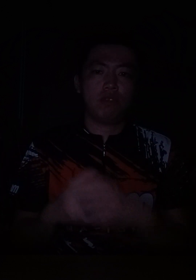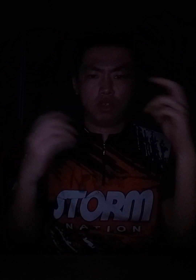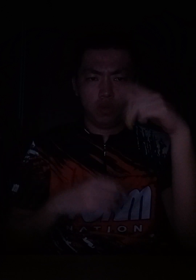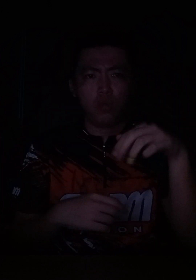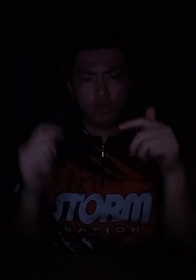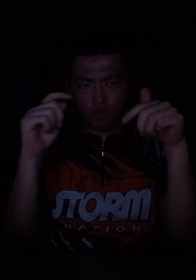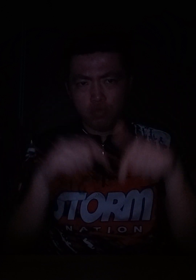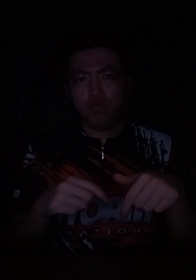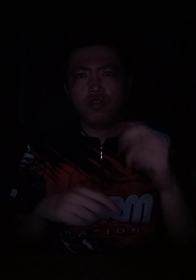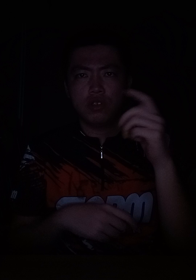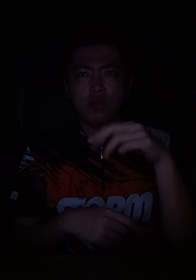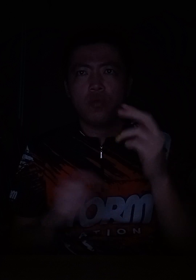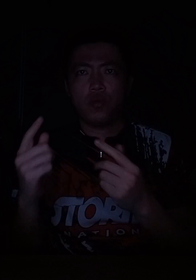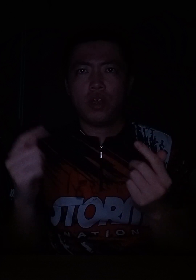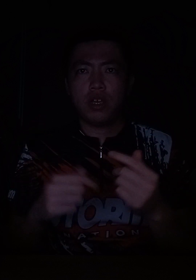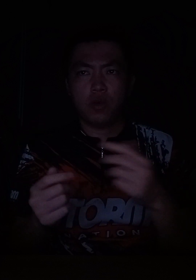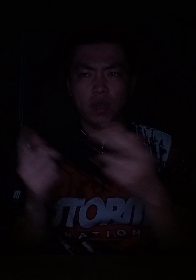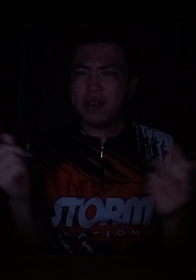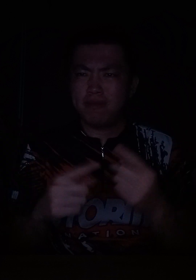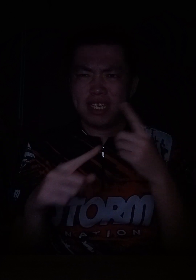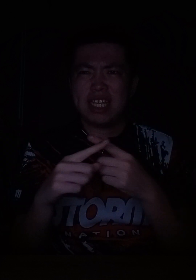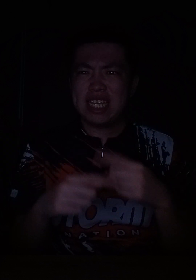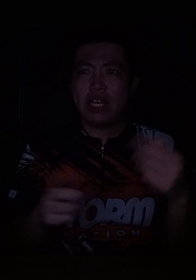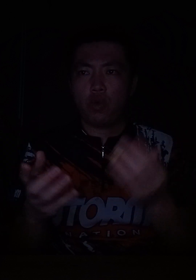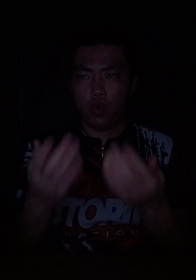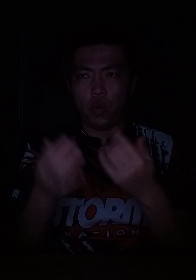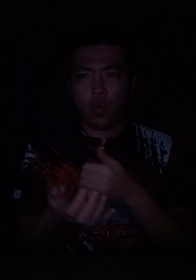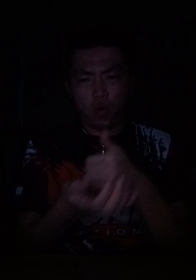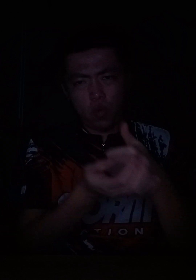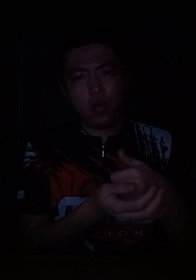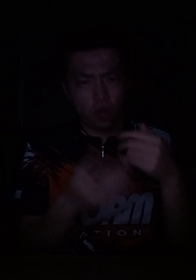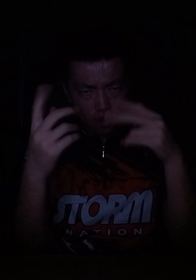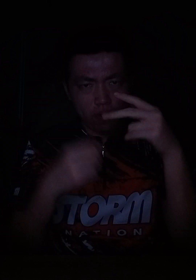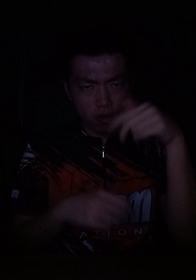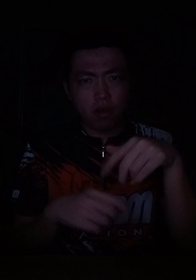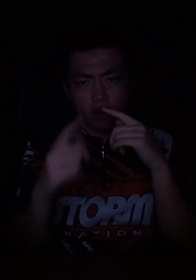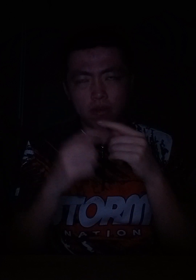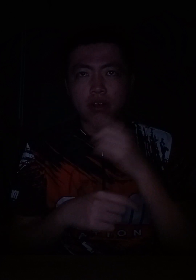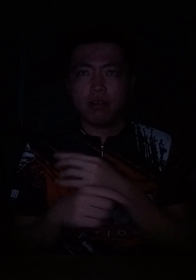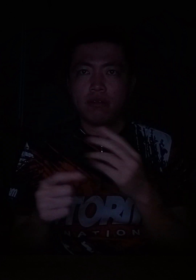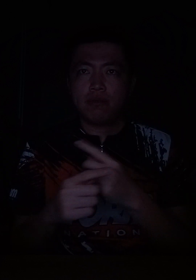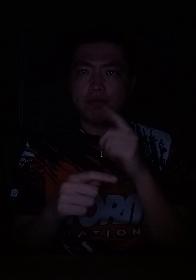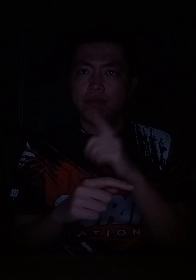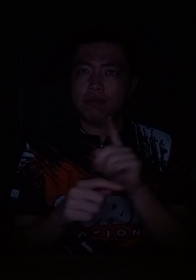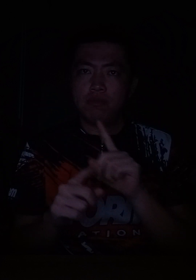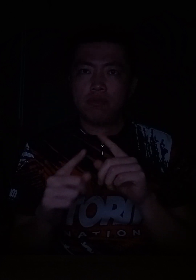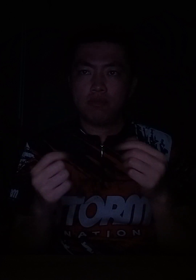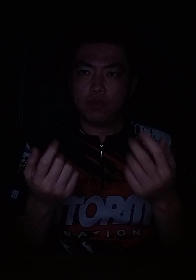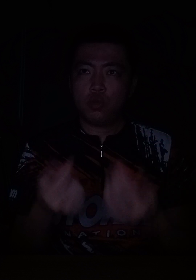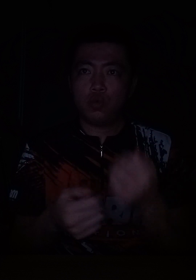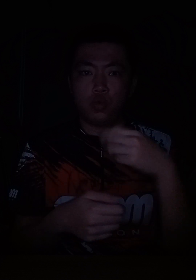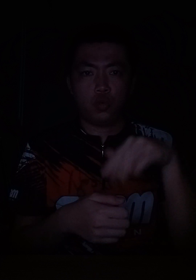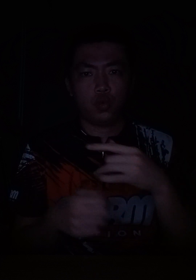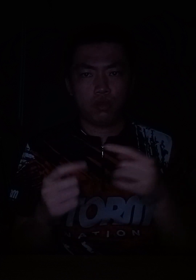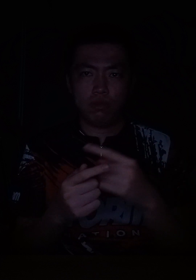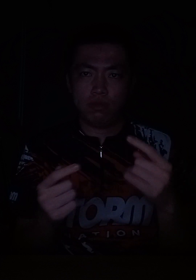추락 직전 동료에게 혼자서는 힘드니 도와달라는 내용의 문자를 보내기도 했습니다. 고용노동부는 중대재해처벌법에